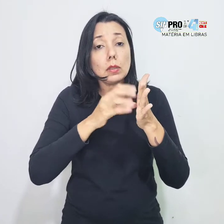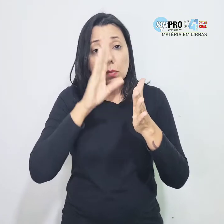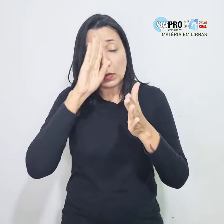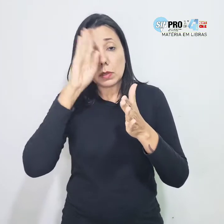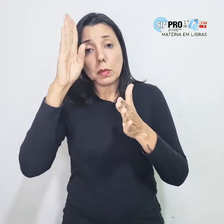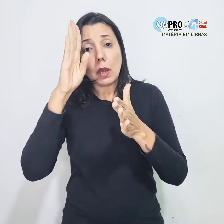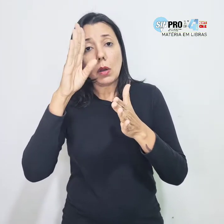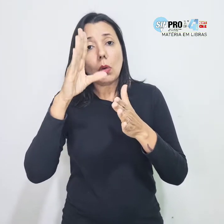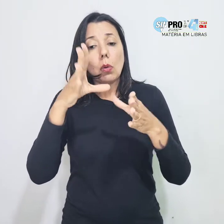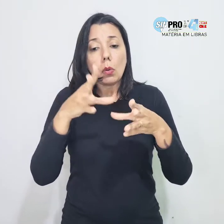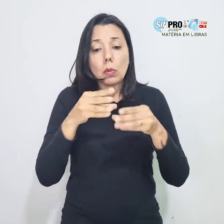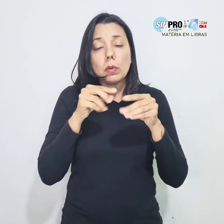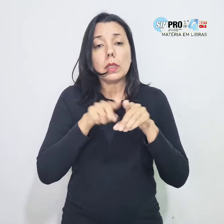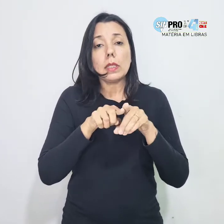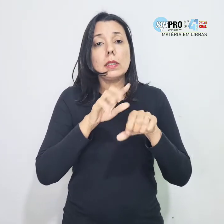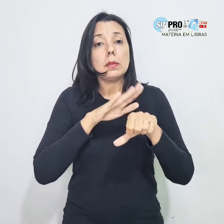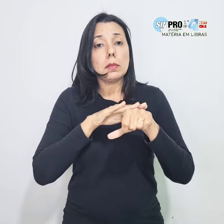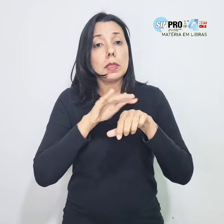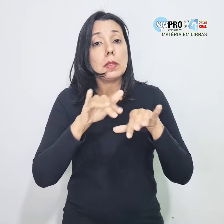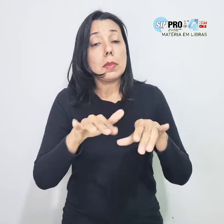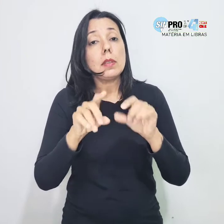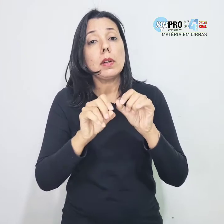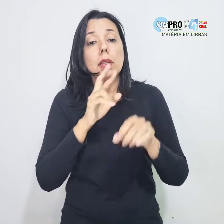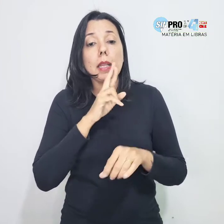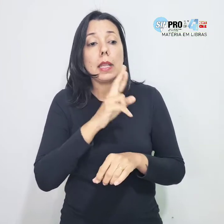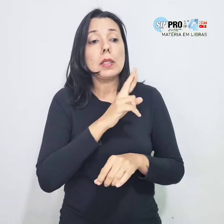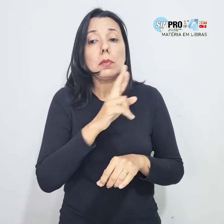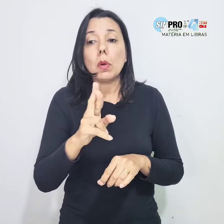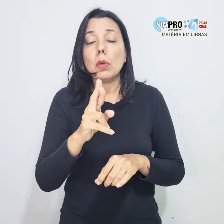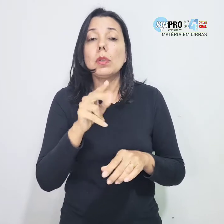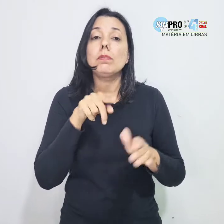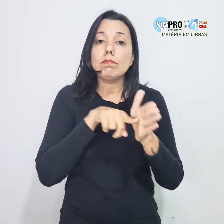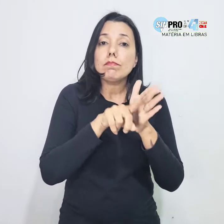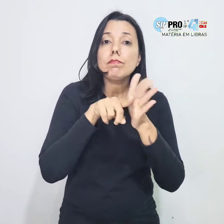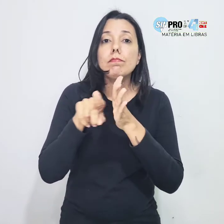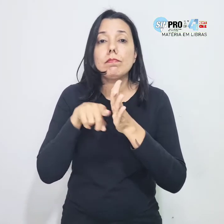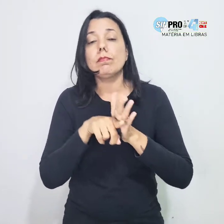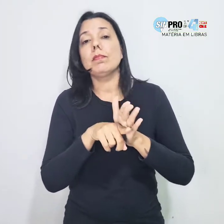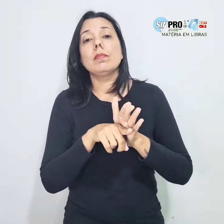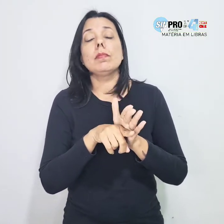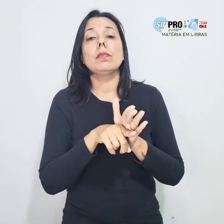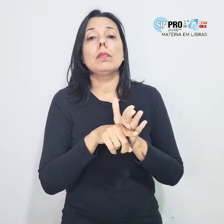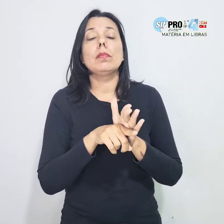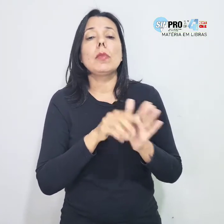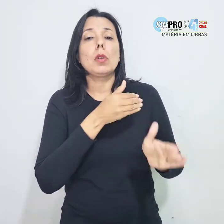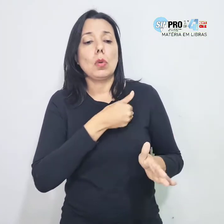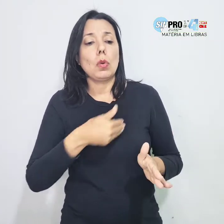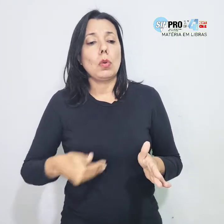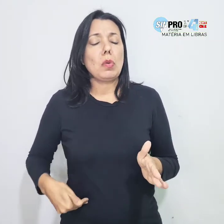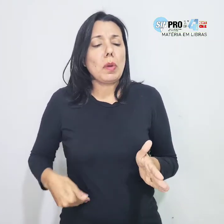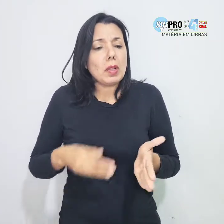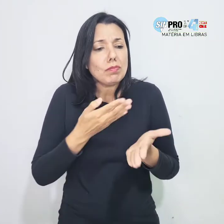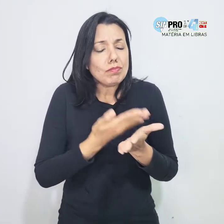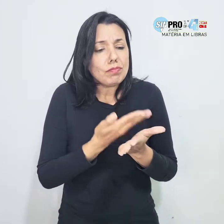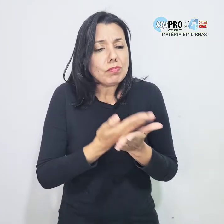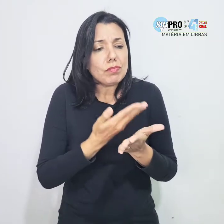coletados nesta pandemia que tentam responder essas perguntas. Os governos têm se debruçado sobre essa